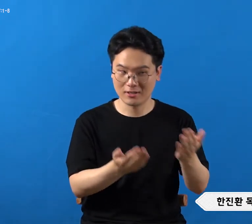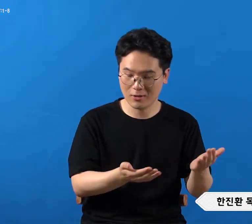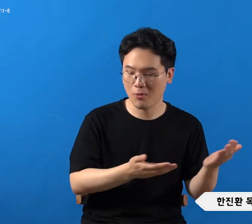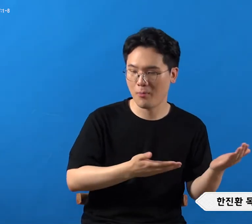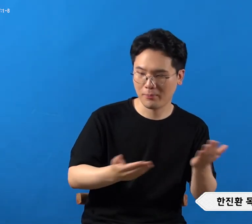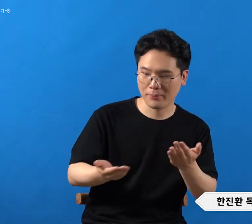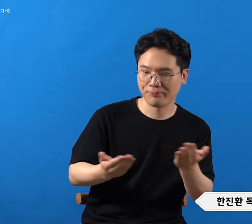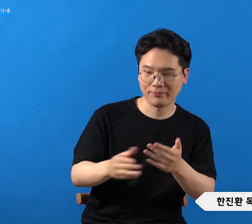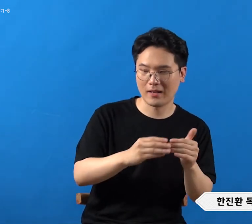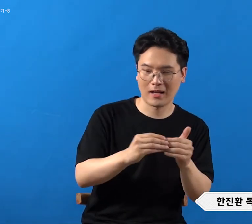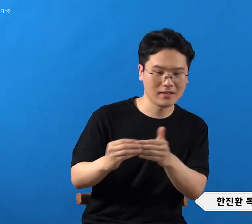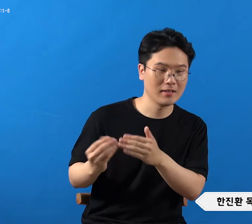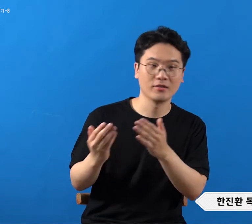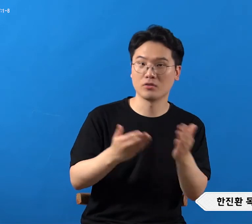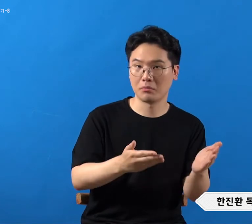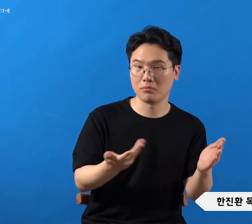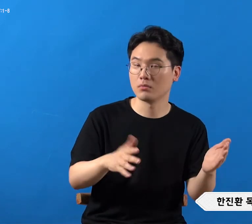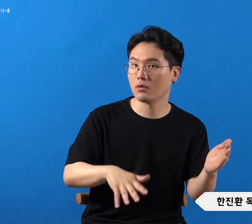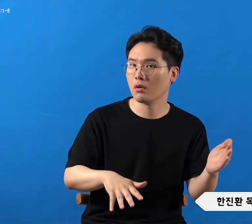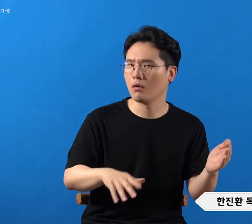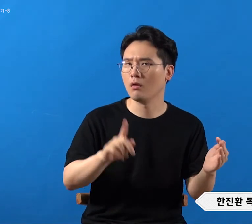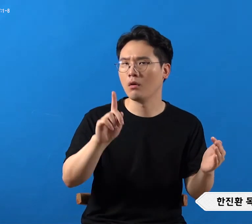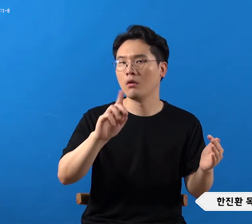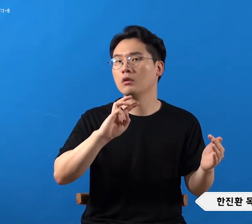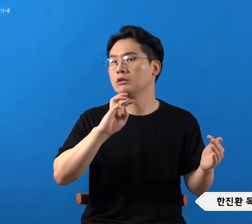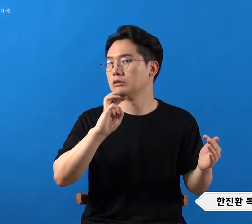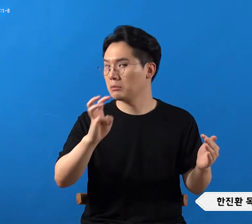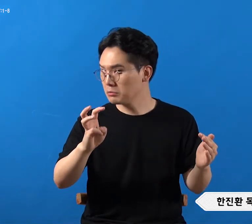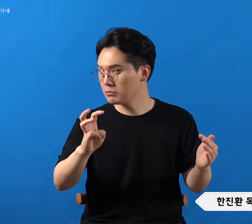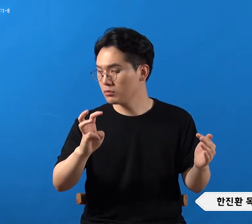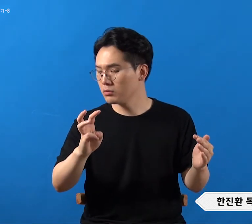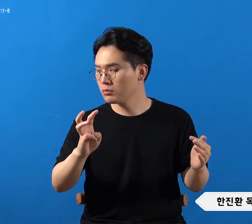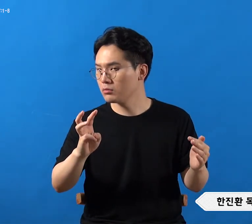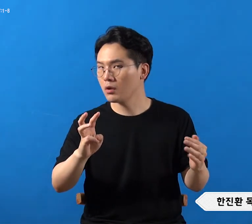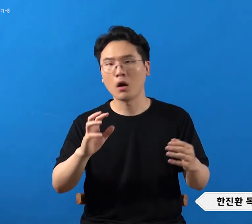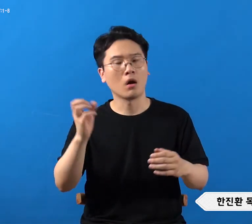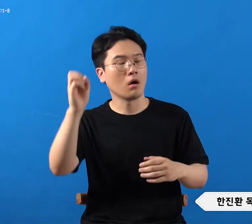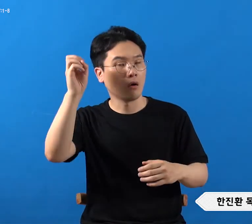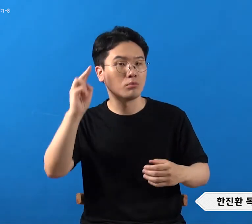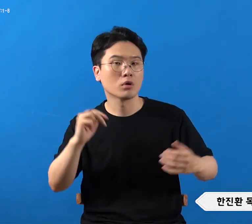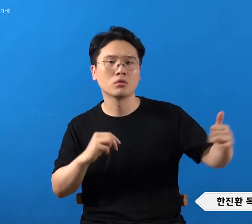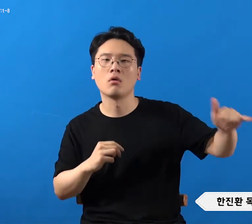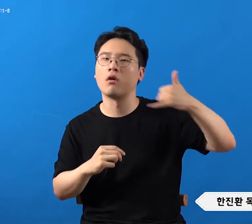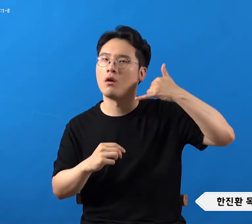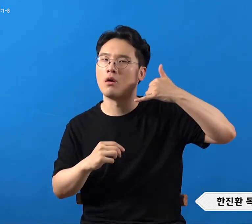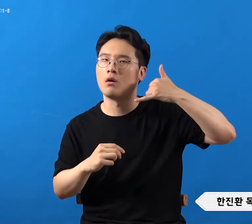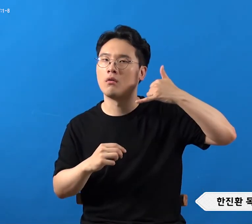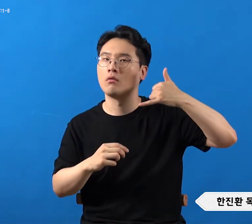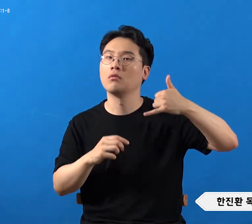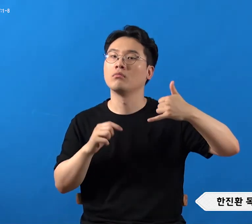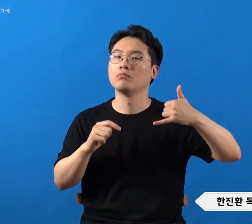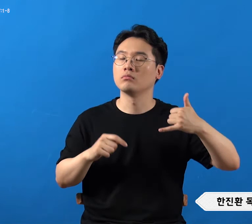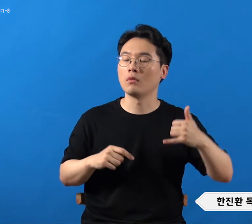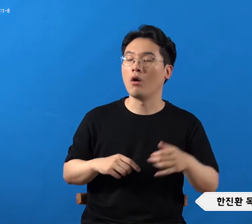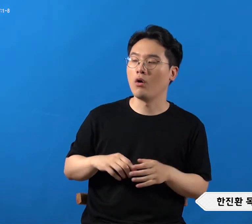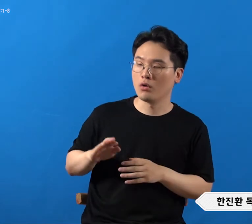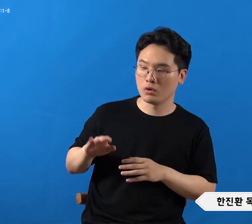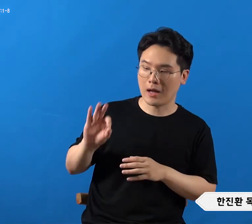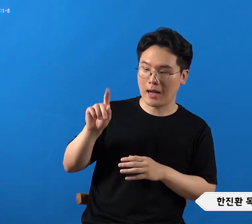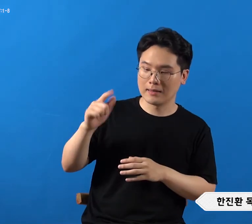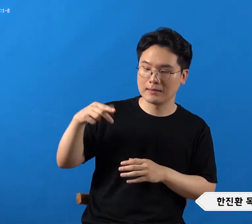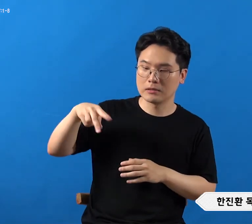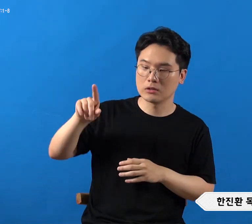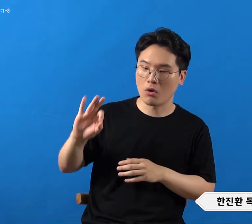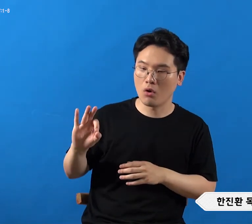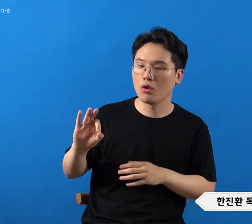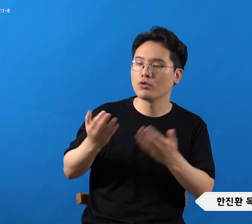그리고는 배웅을 해드렸는데 한 30분 지나니까 전화가 왔습니다. 여기 고속도로 안성휴게소인데 좀 올